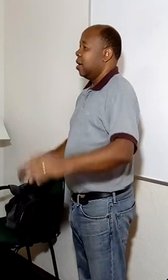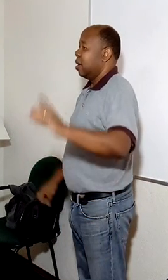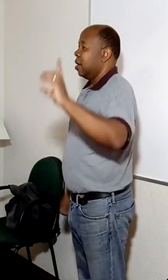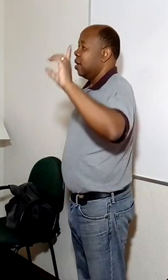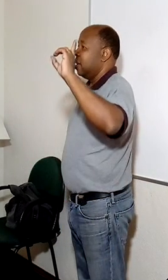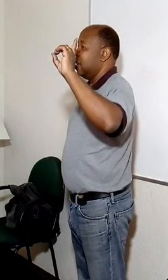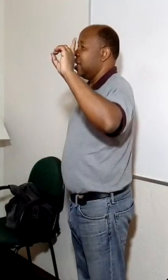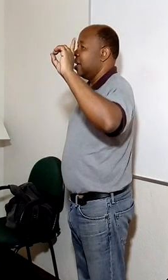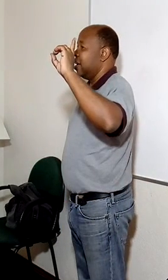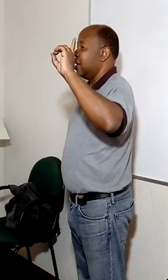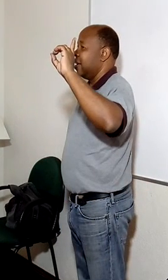D.